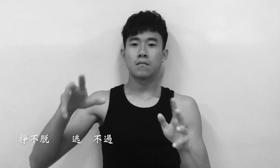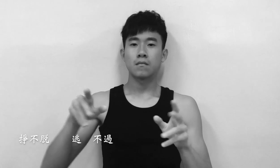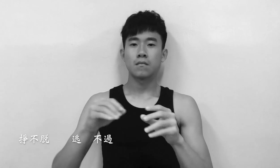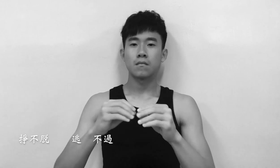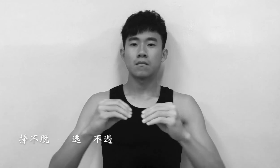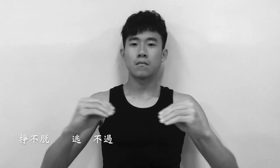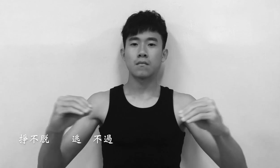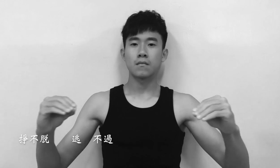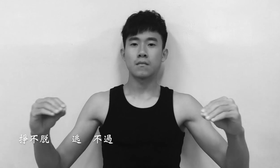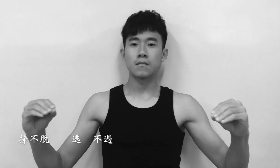挣不脱，